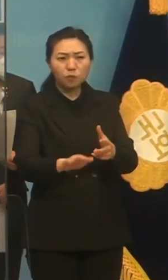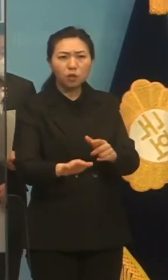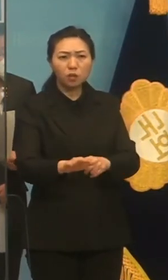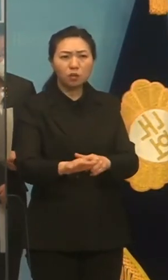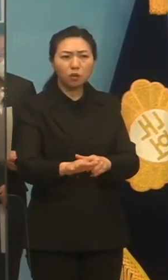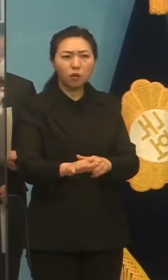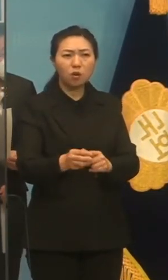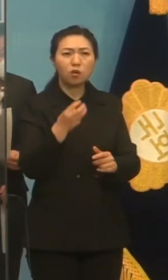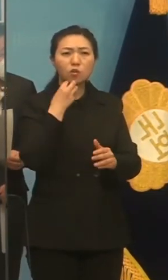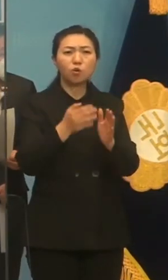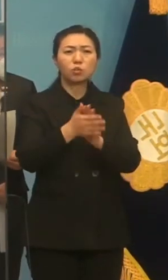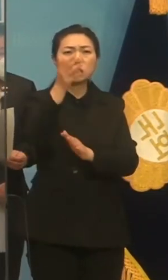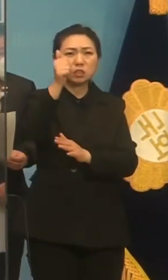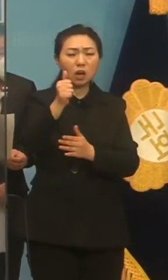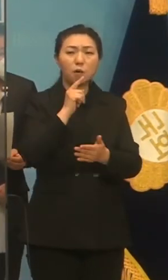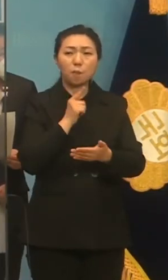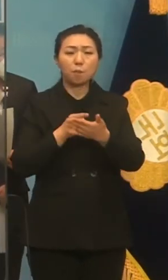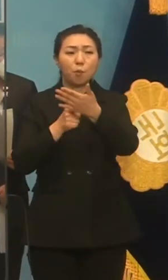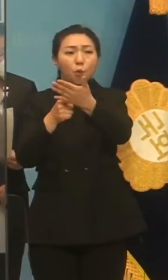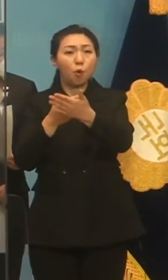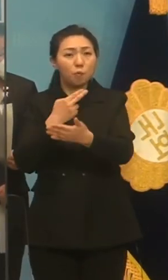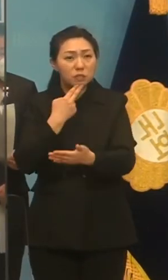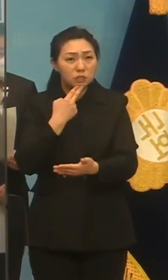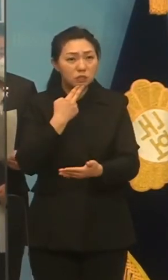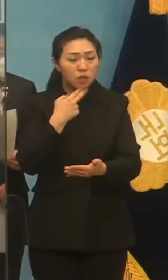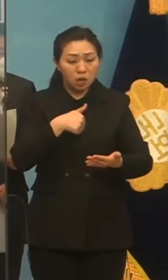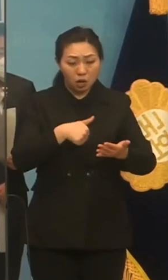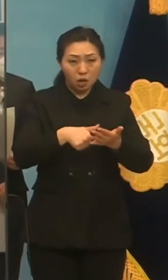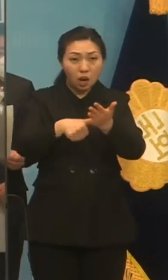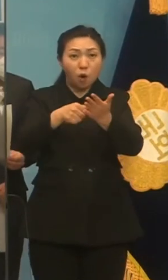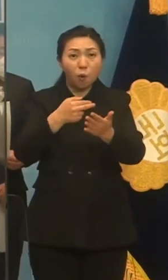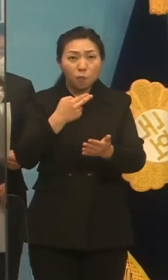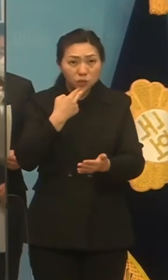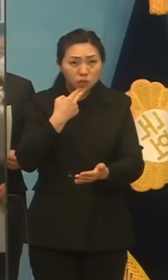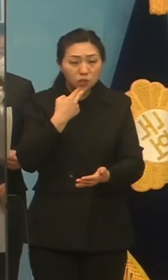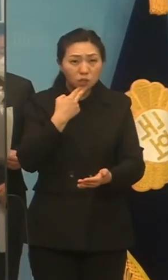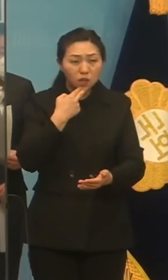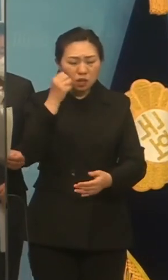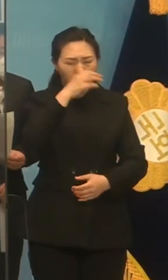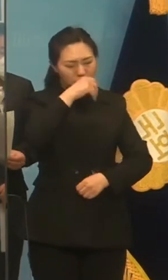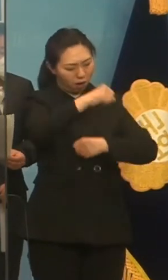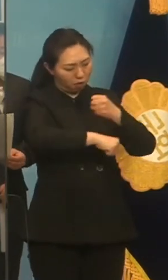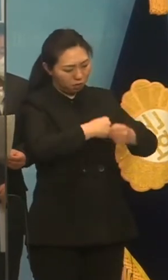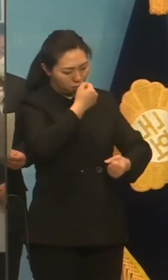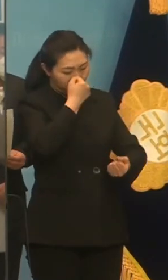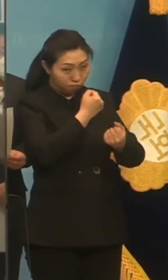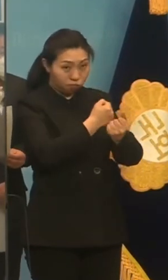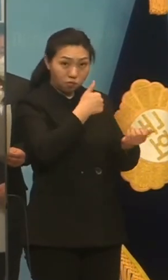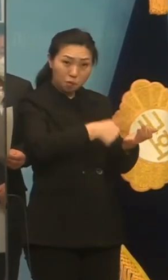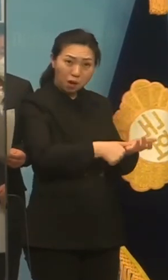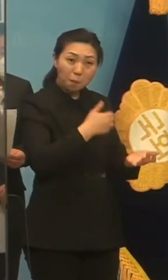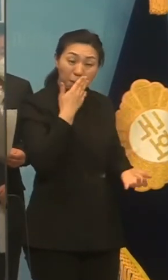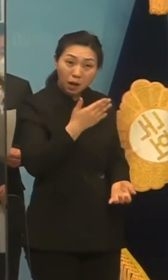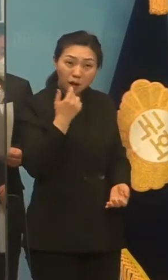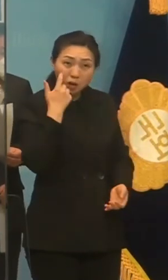해야 가장 하는 그 시장님께 입니다 또 지금